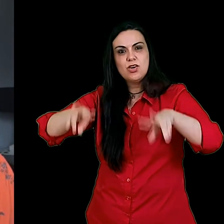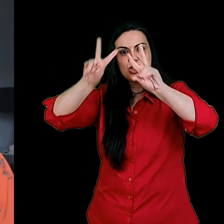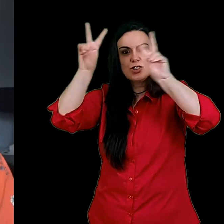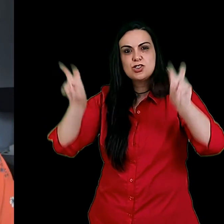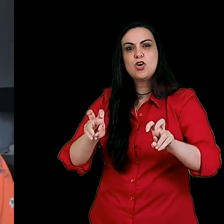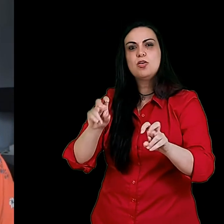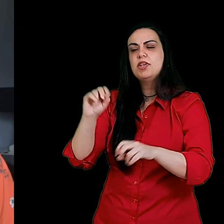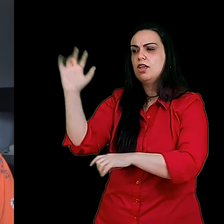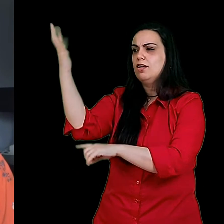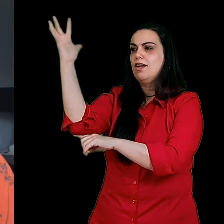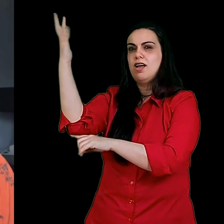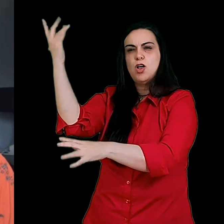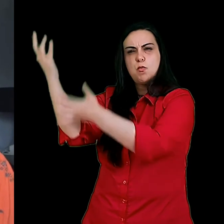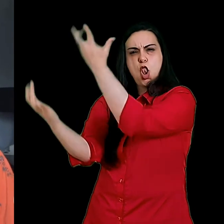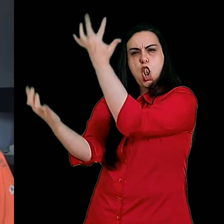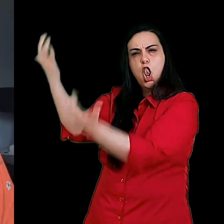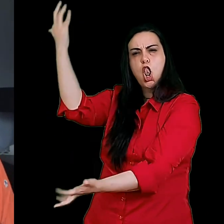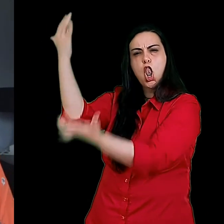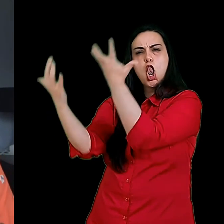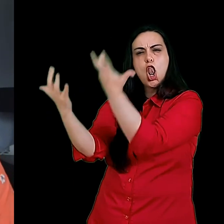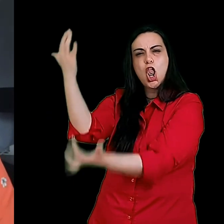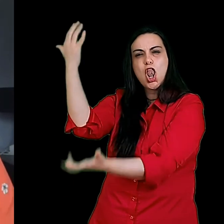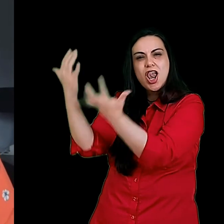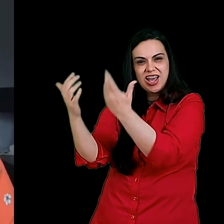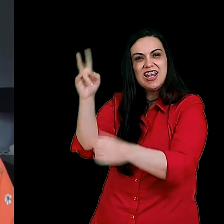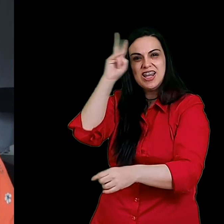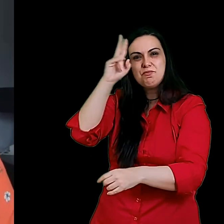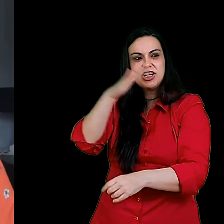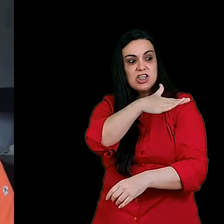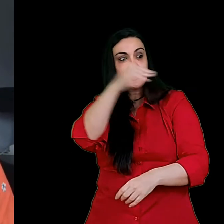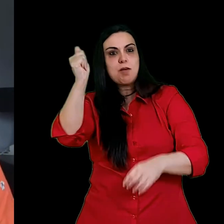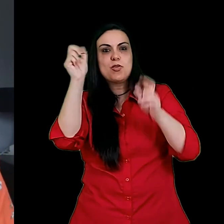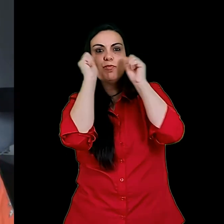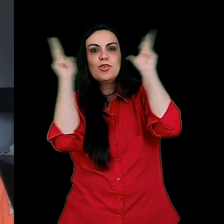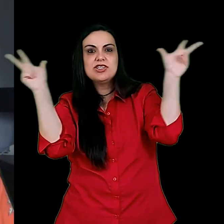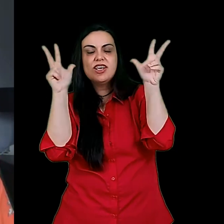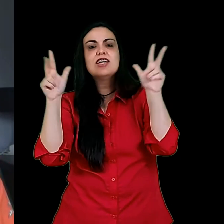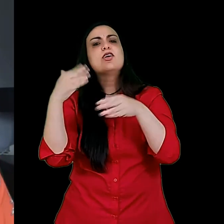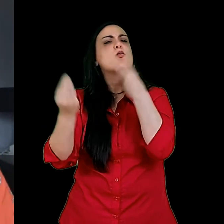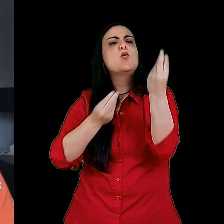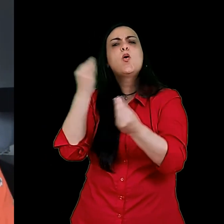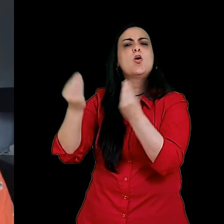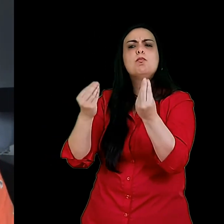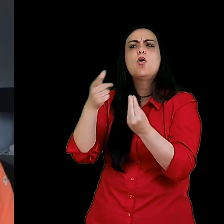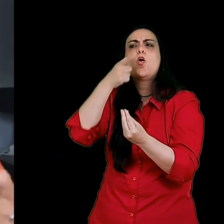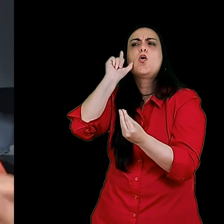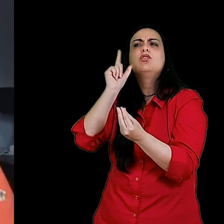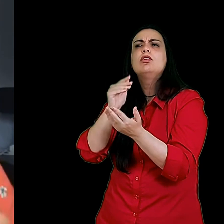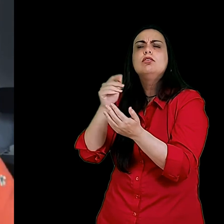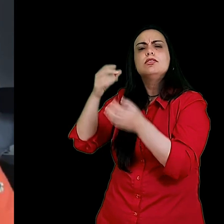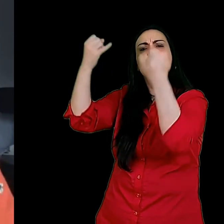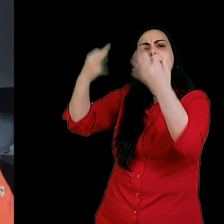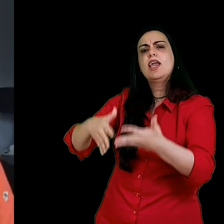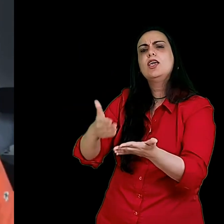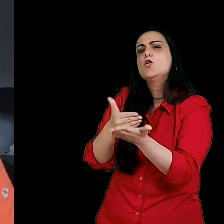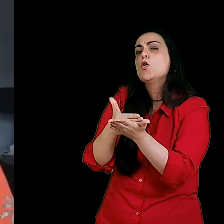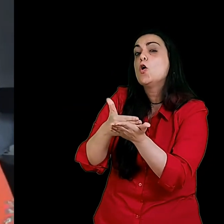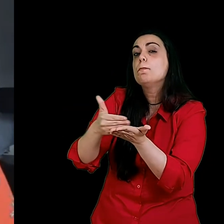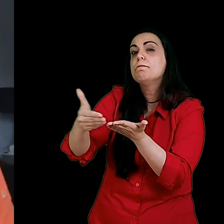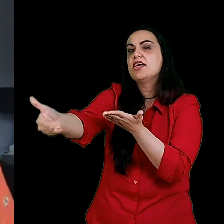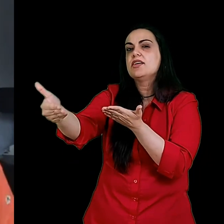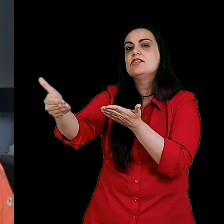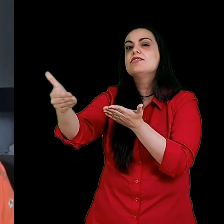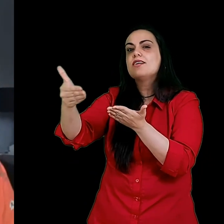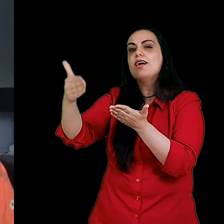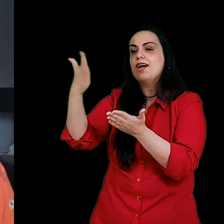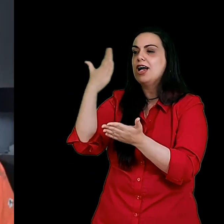nós falamos sobre como se inicia uma chamada. E hoje nós estamos dando prosseguimento sobre a temática de como se desenvolve a chamada, uma vez